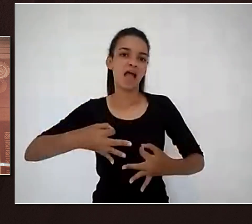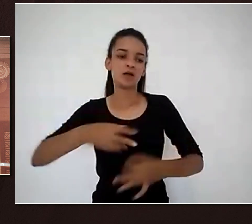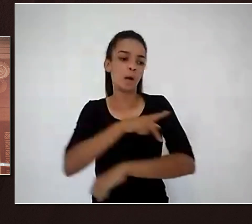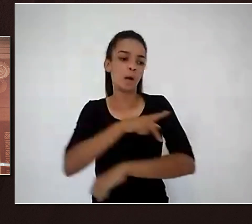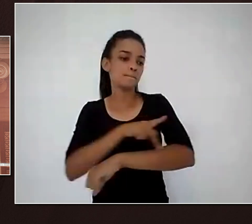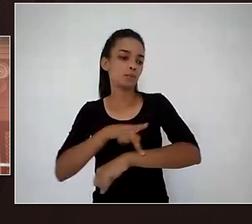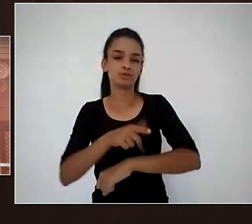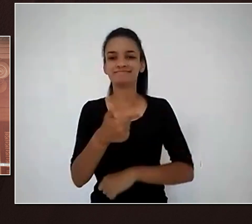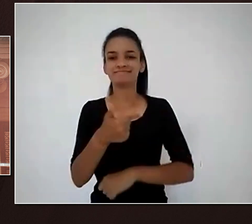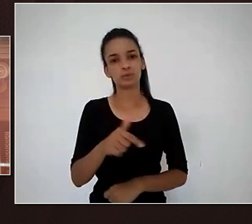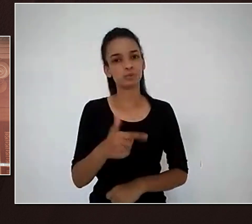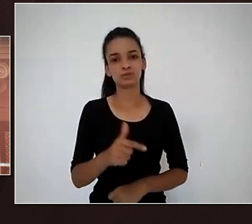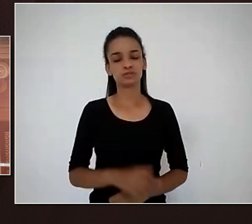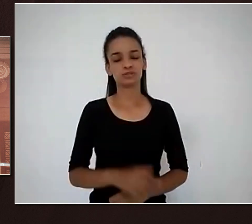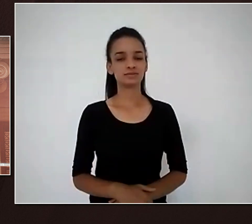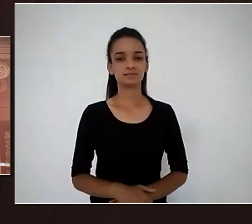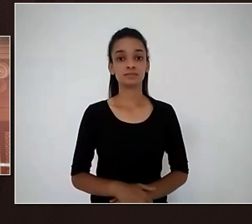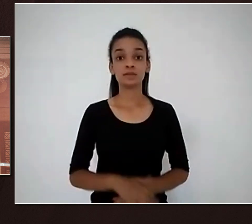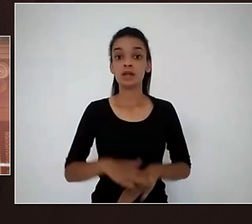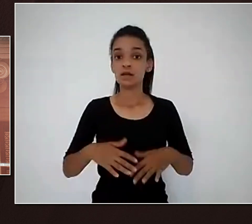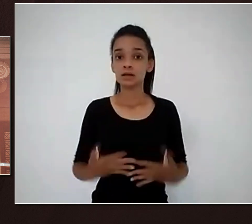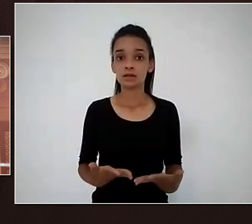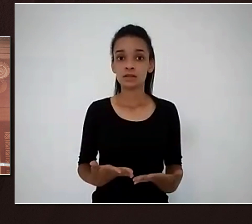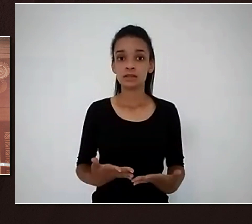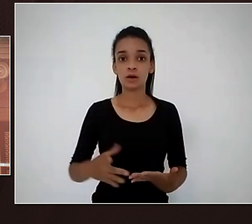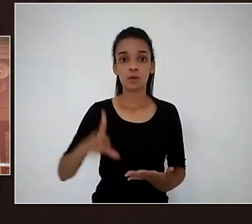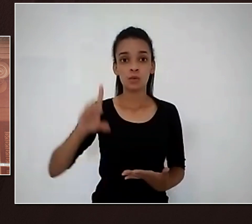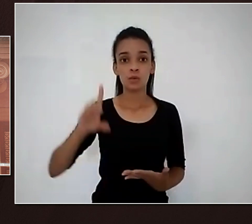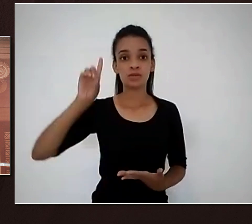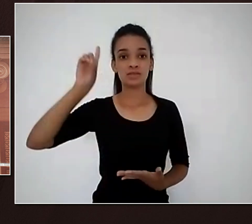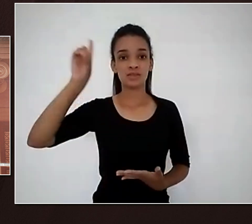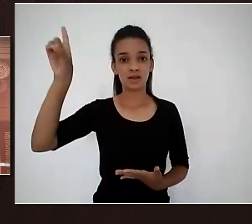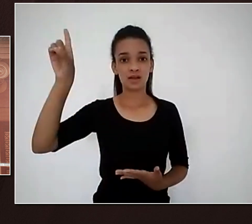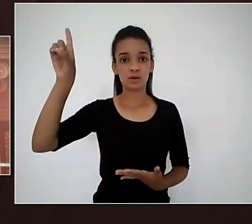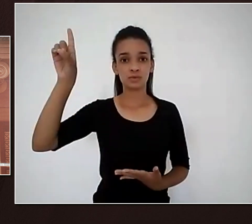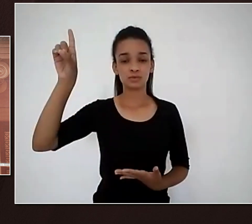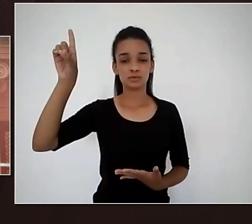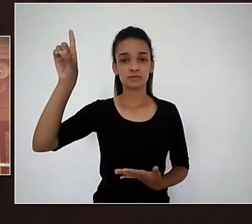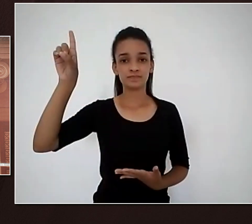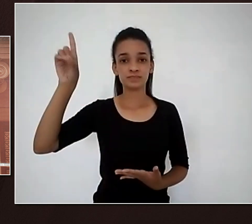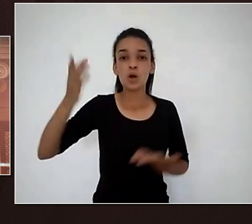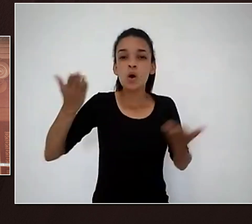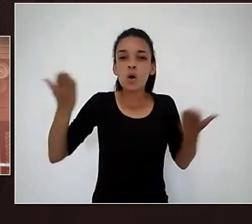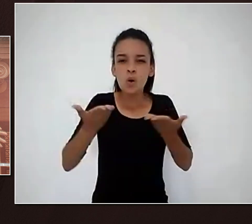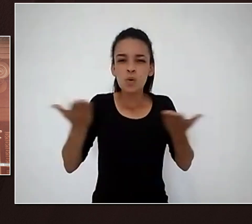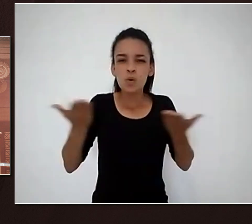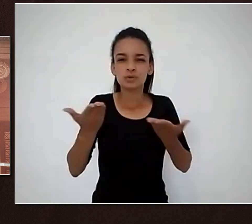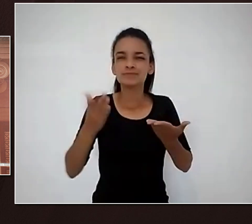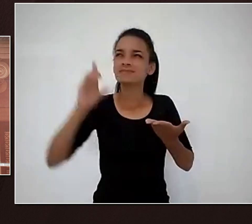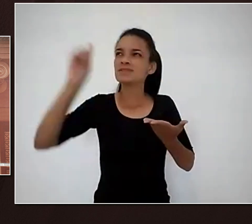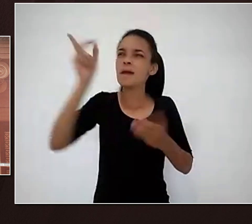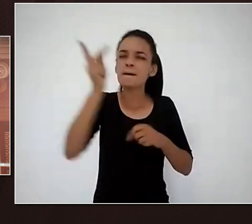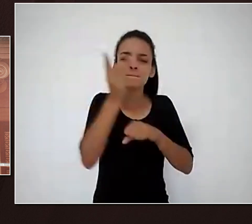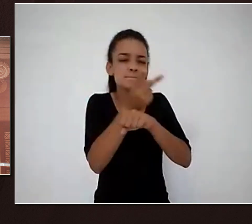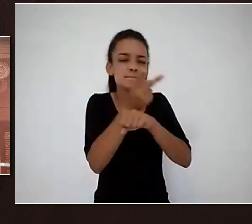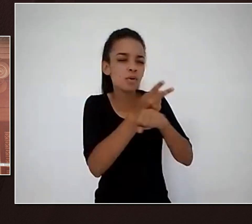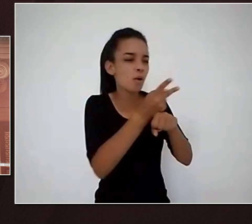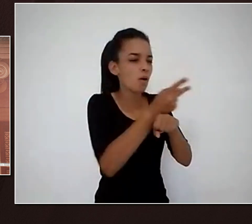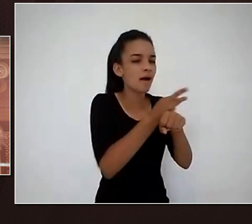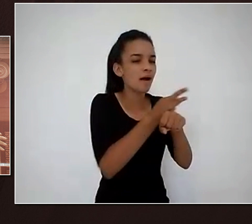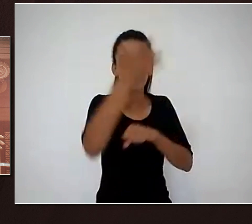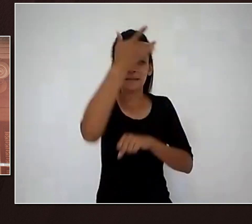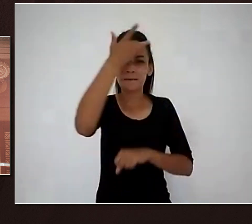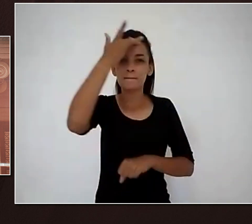daí, Deus, então, no tempo de Apocalipse, hoje, Deus está procurando anjos, Deus está procurando mensageiros, Deus está procurando